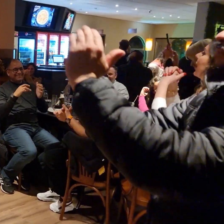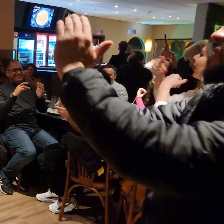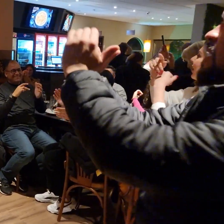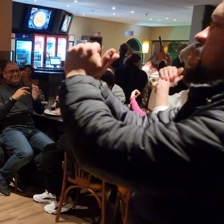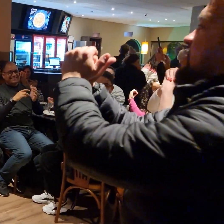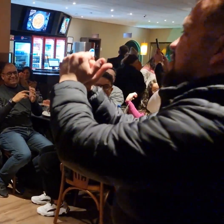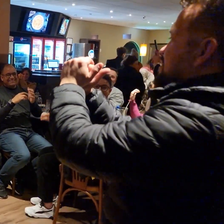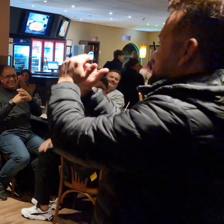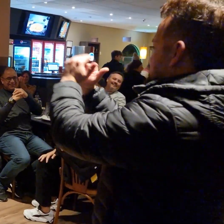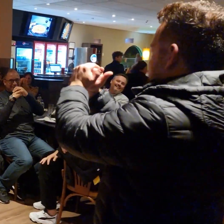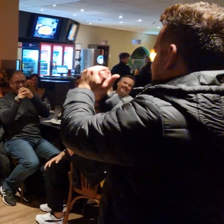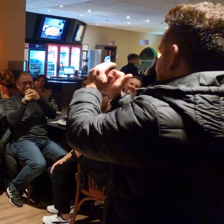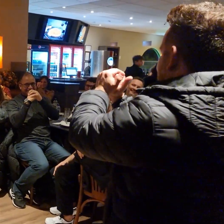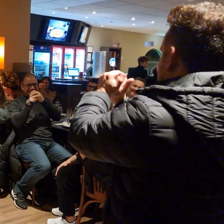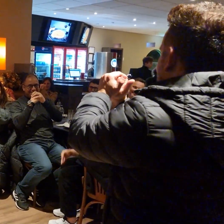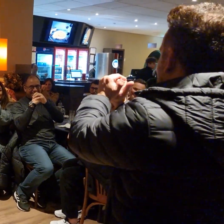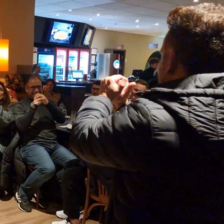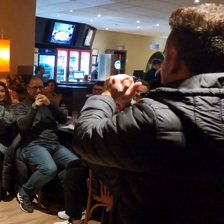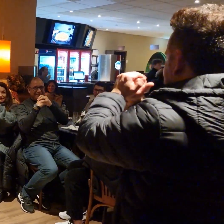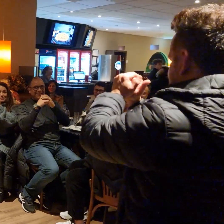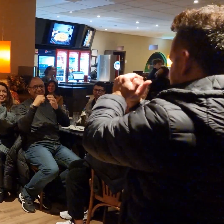23. Fala o quê? Senhor,